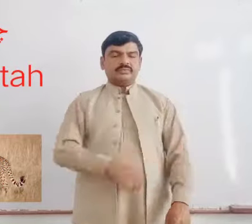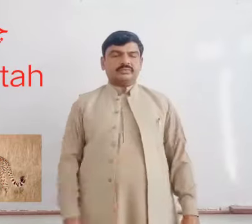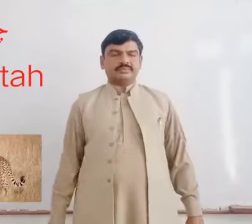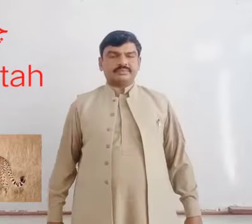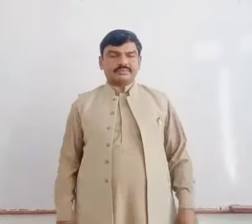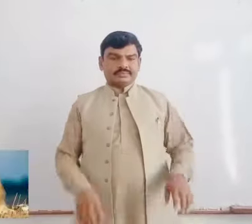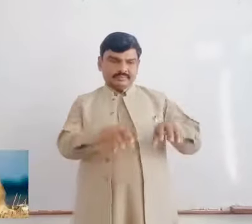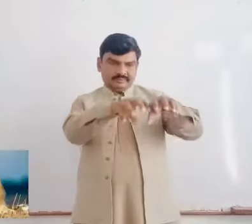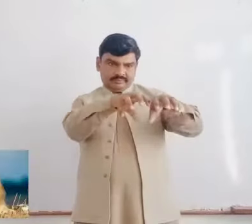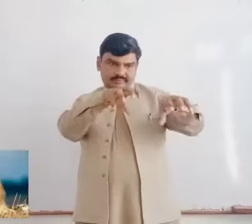शेर,